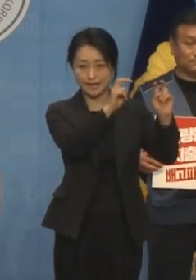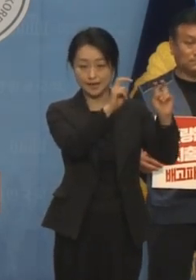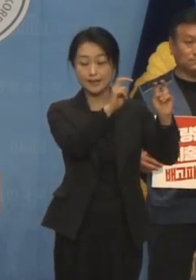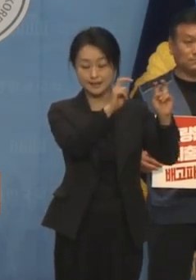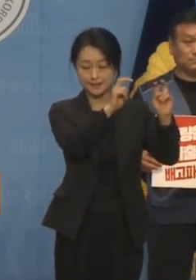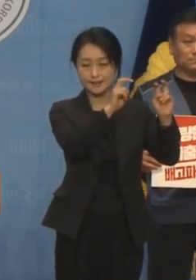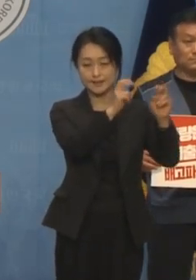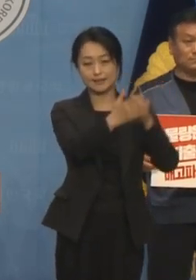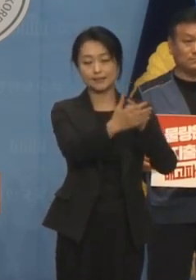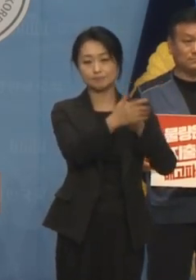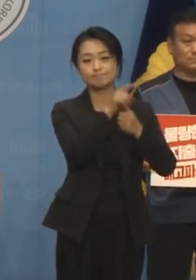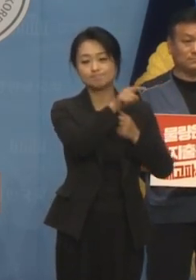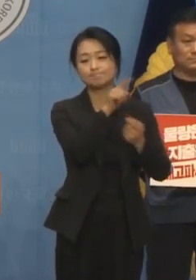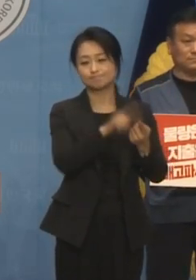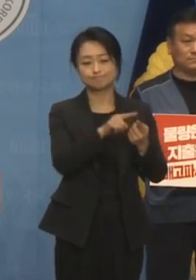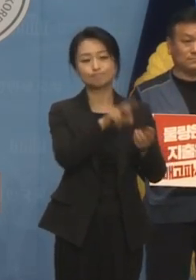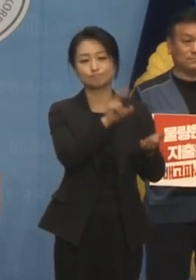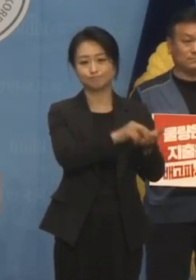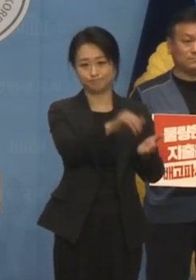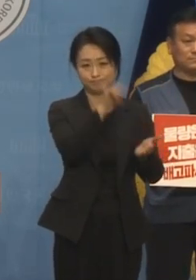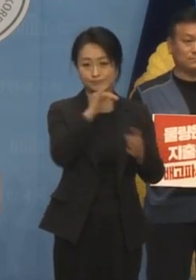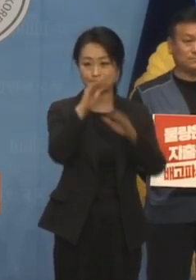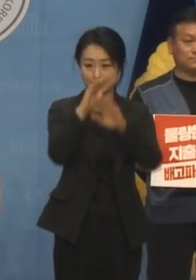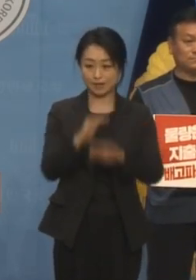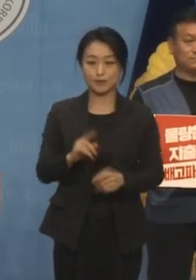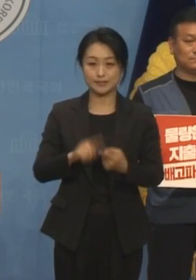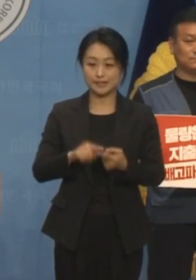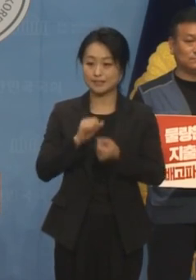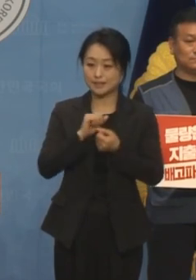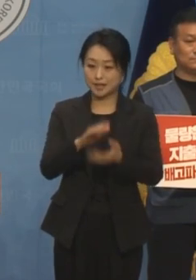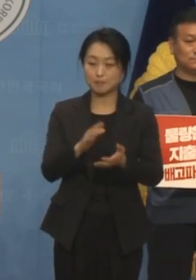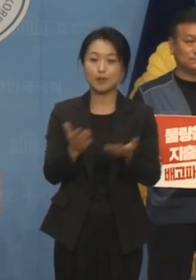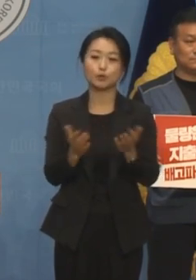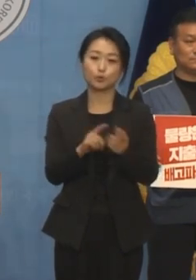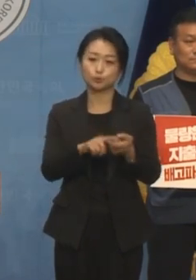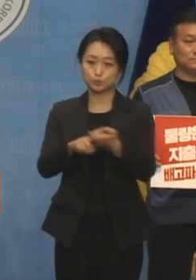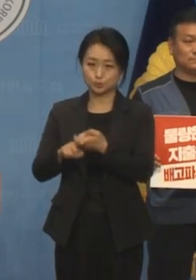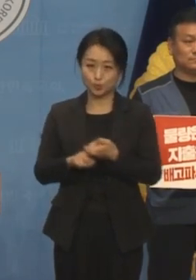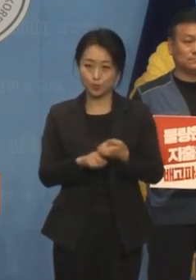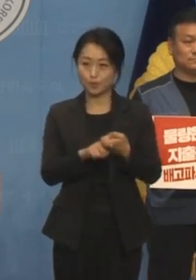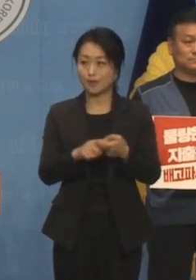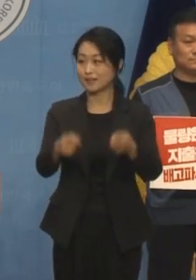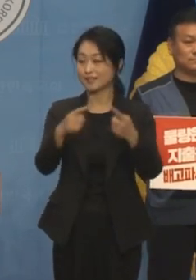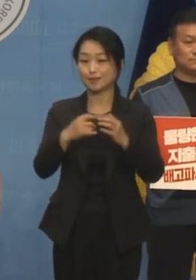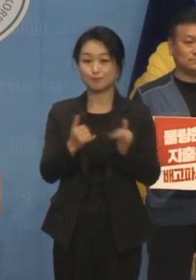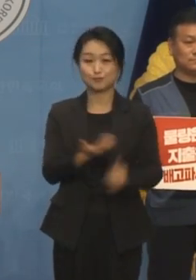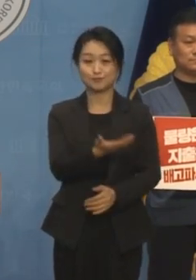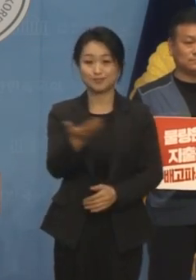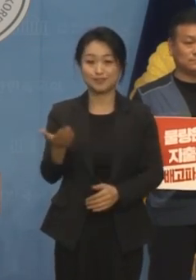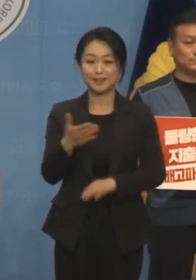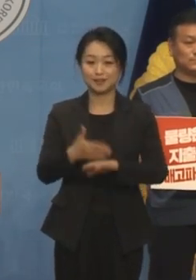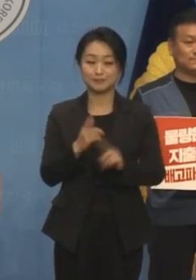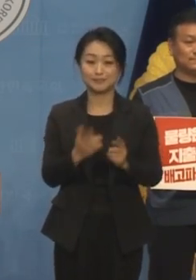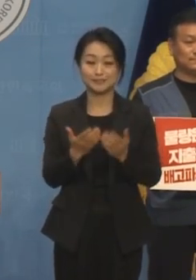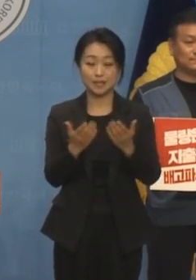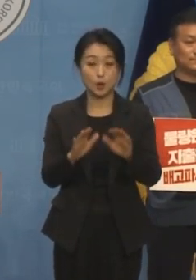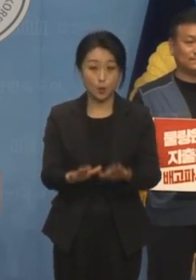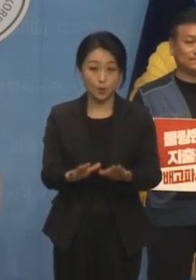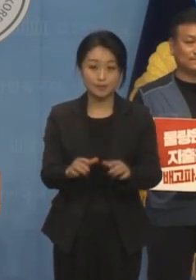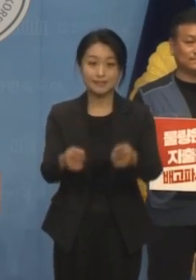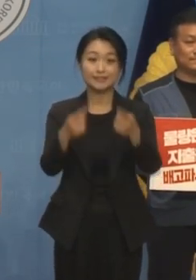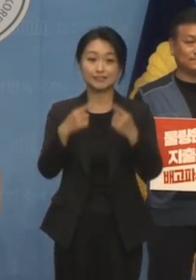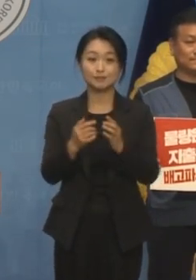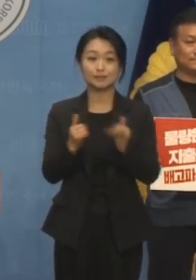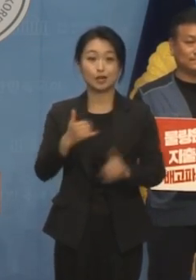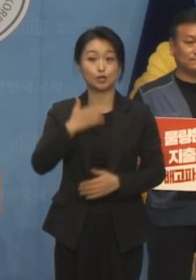함께해 주신 택배 노조 간부님들과 기자 여러분께 감사드립니다. 먼저 오늘 기자회견에